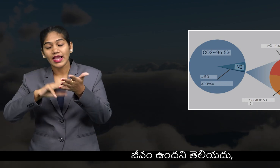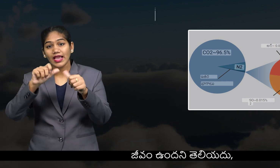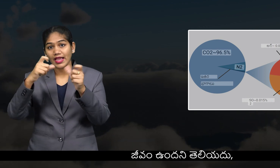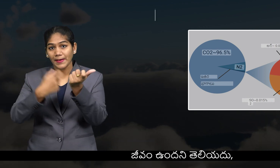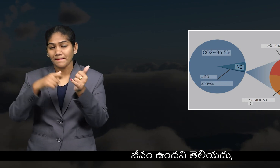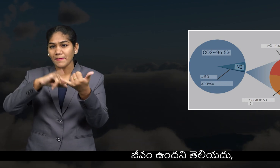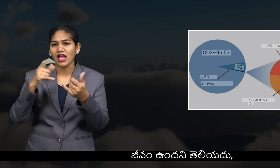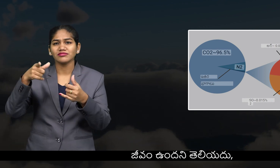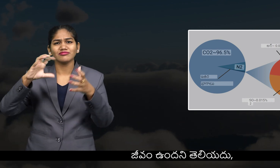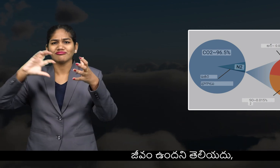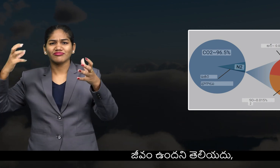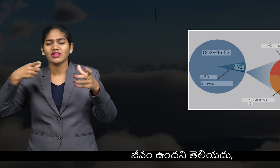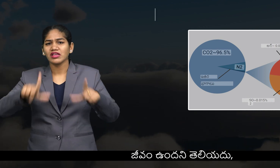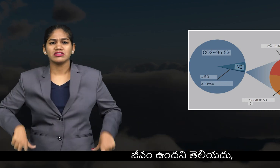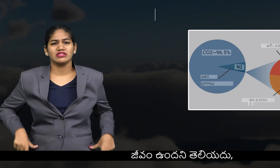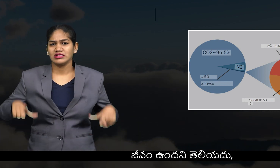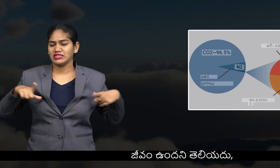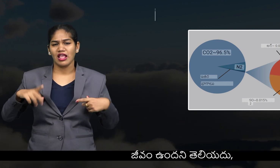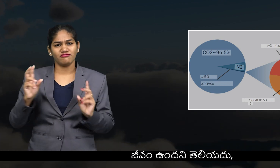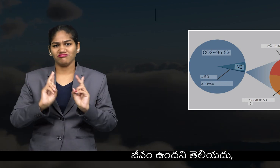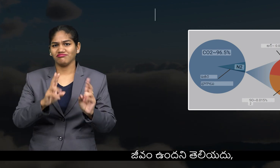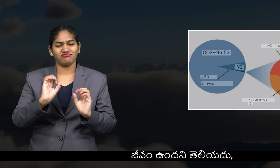జీవం ఉందని తెలియదు.